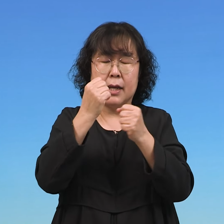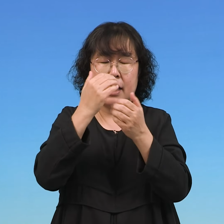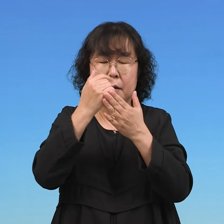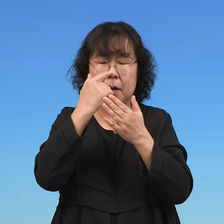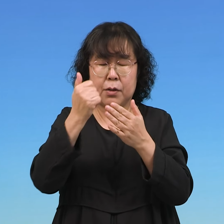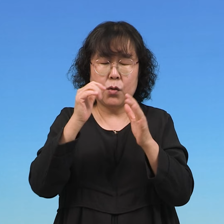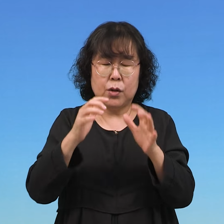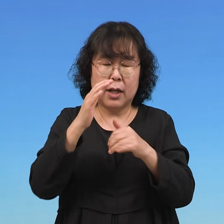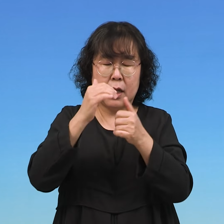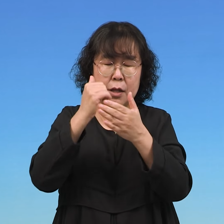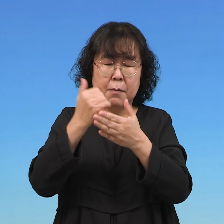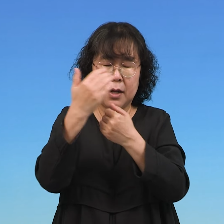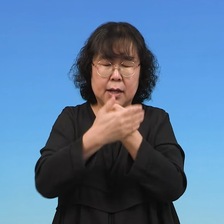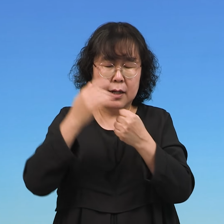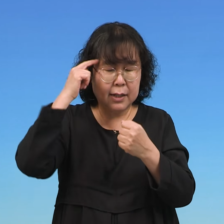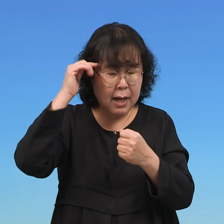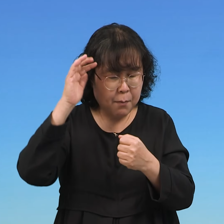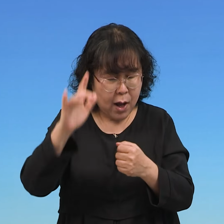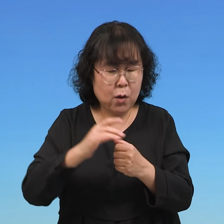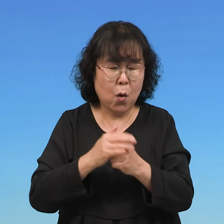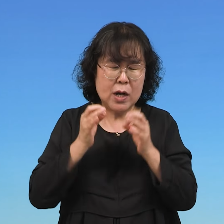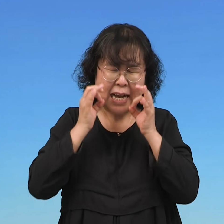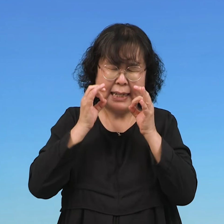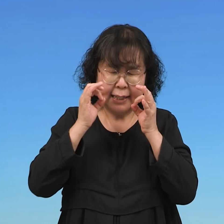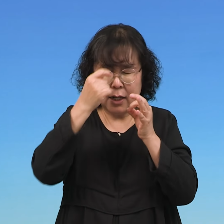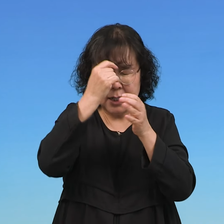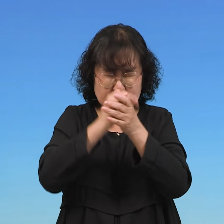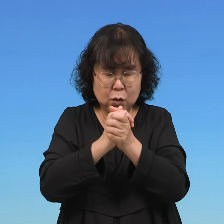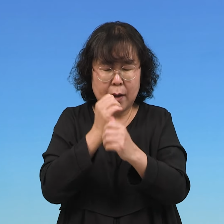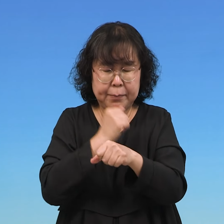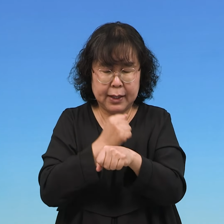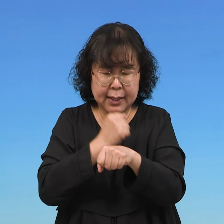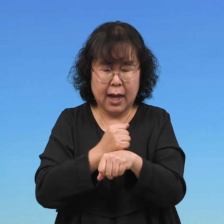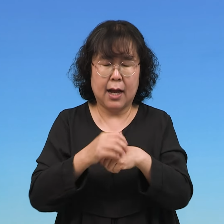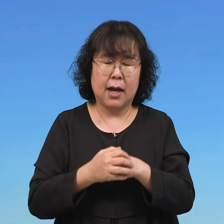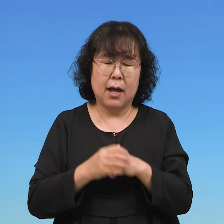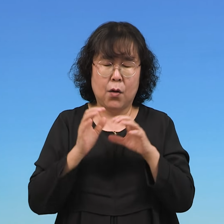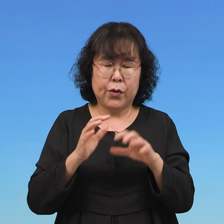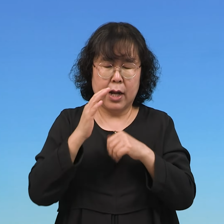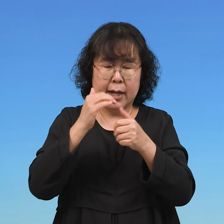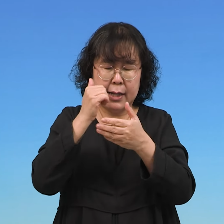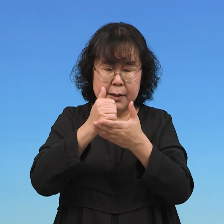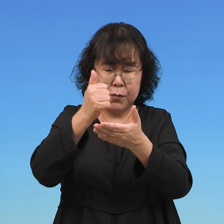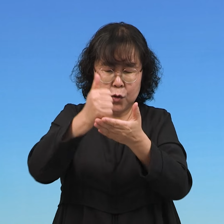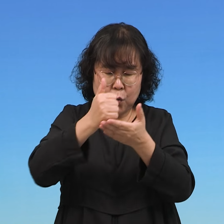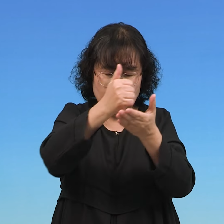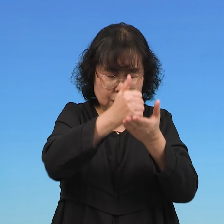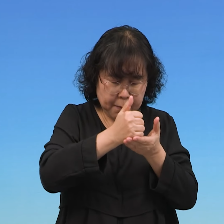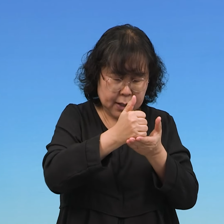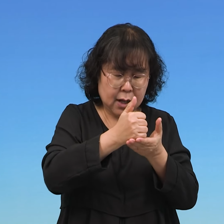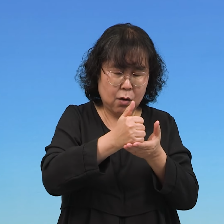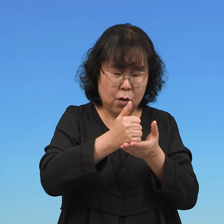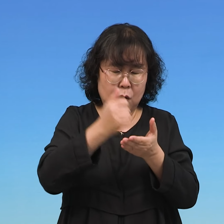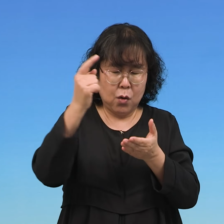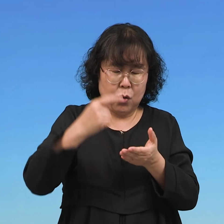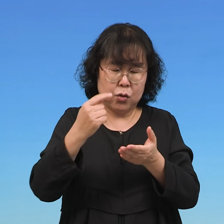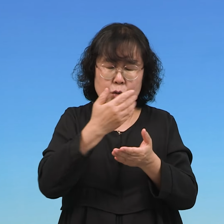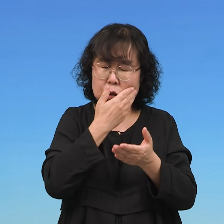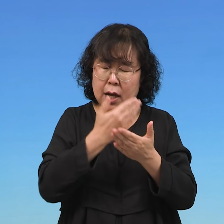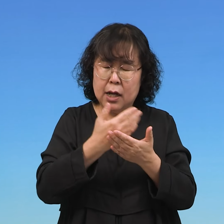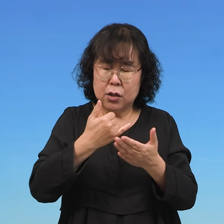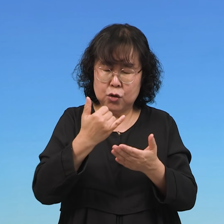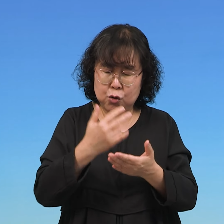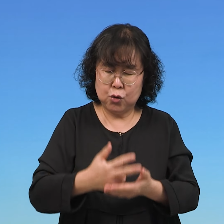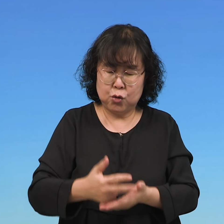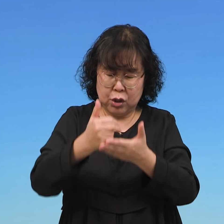아버지, 오늘 하나님 은혜를 사모하며 간절히 기도합니다. 오늘 하나님 초대받아온 귀한 주님의